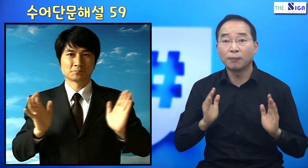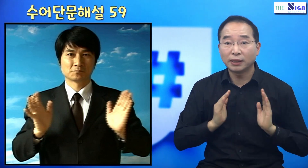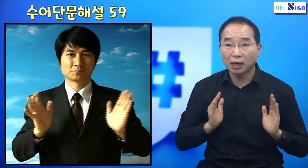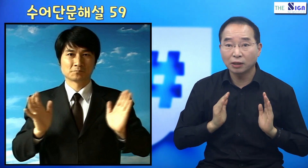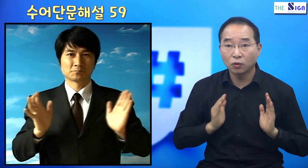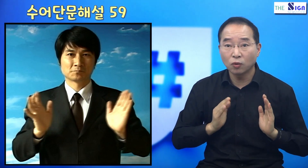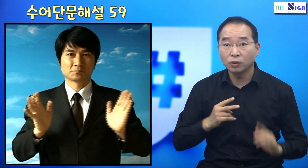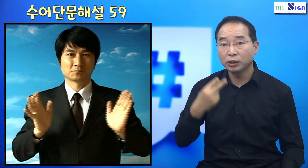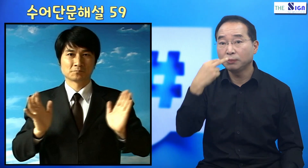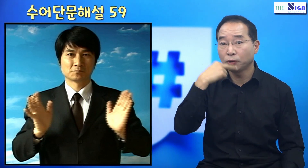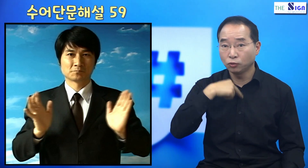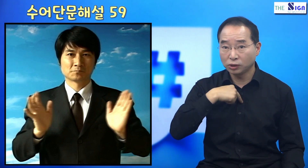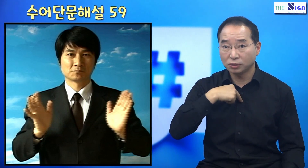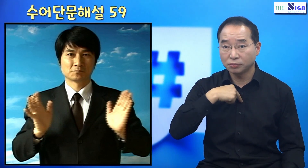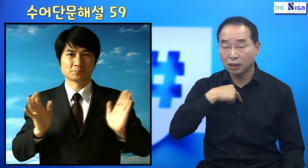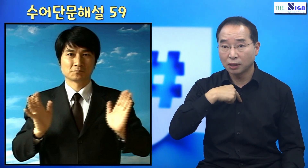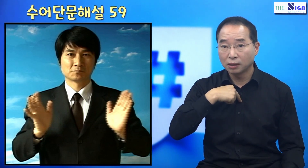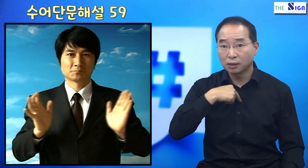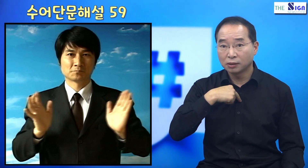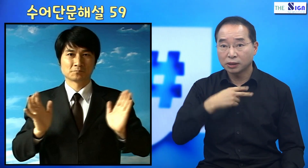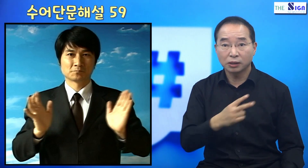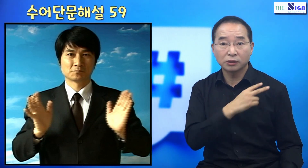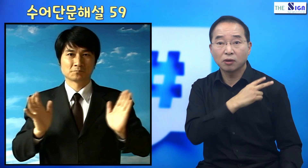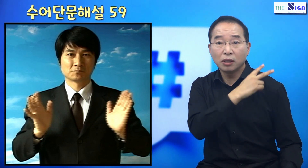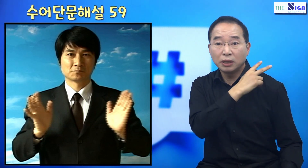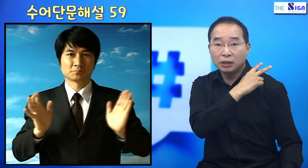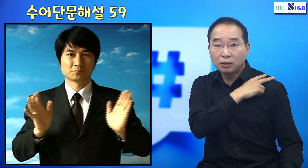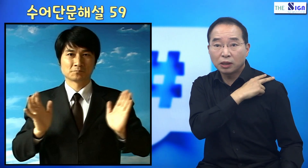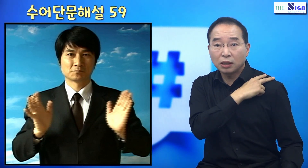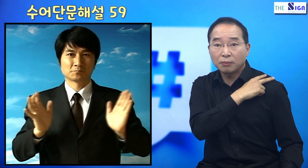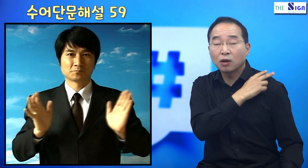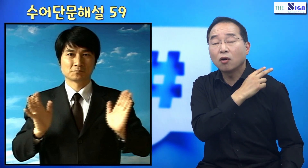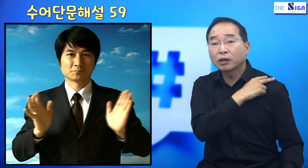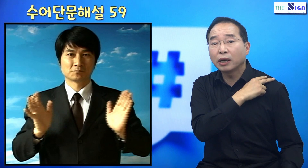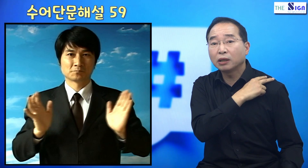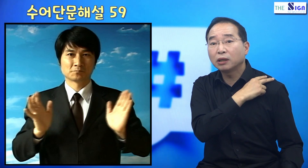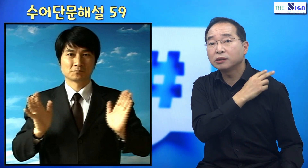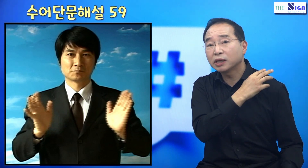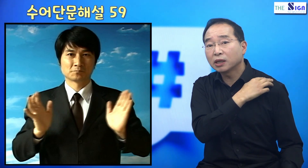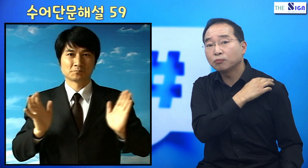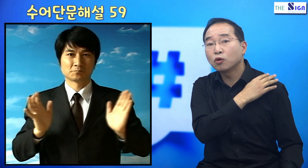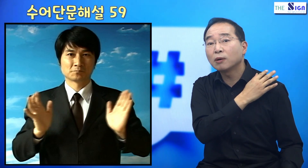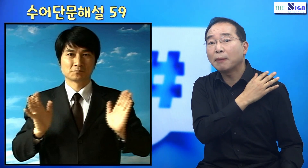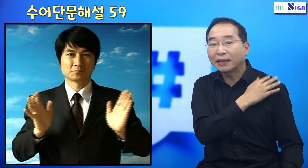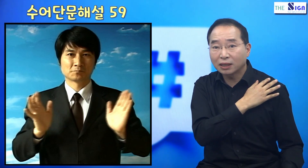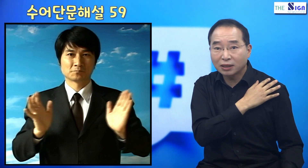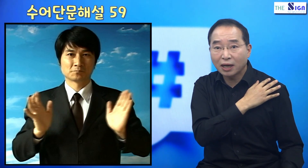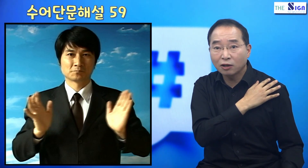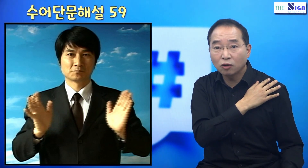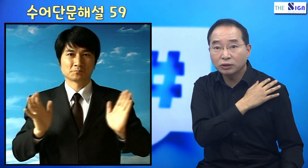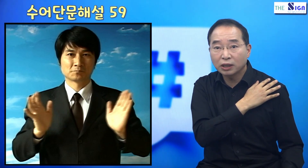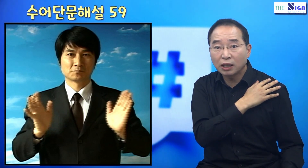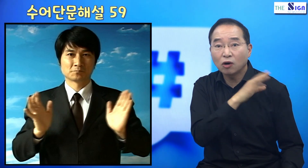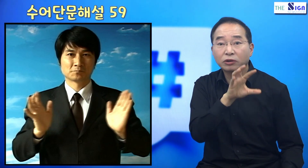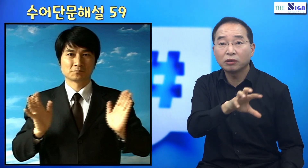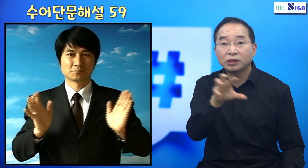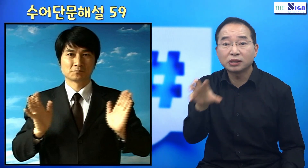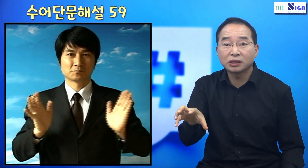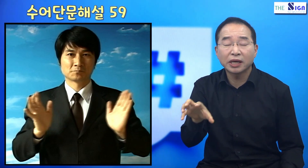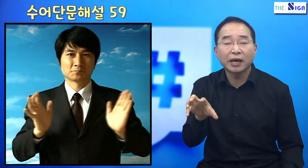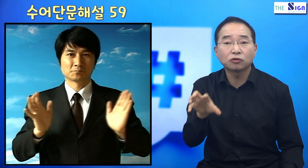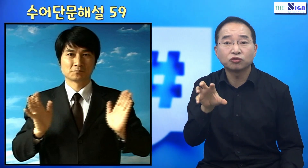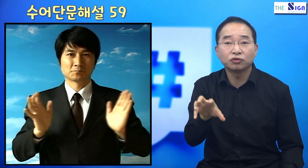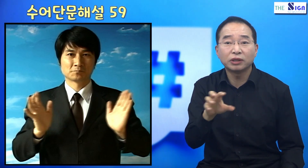이 겸하다 있고, 이 표현도 있습니다. 자, 그래서 이렇게 되면 업계는 책임, 뭔가를 맡았다라는 거니까